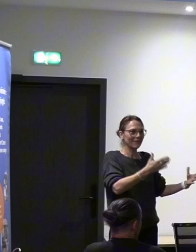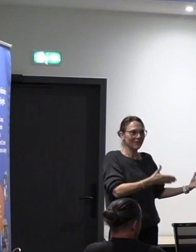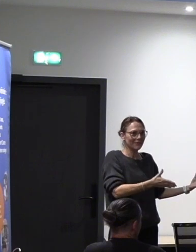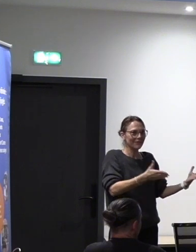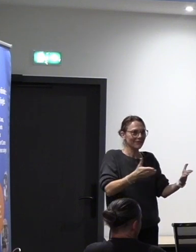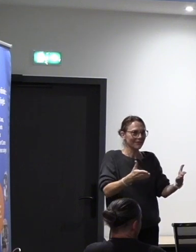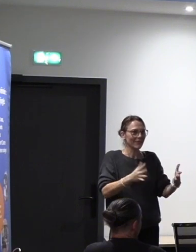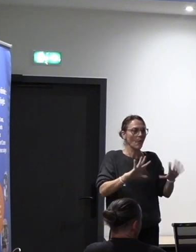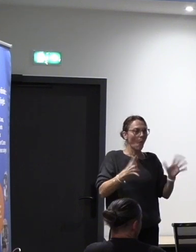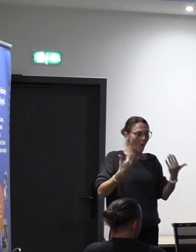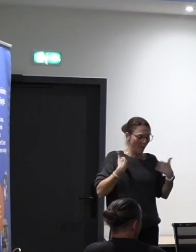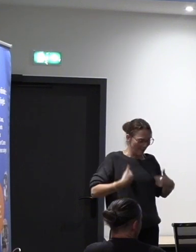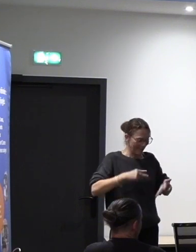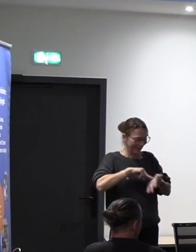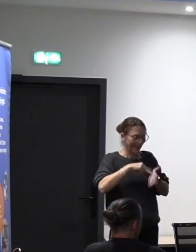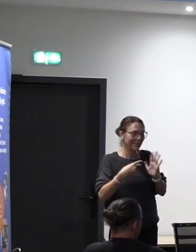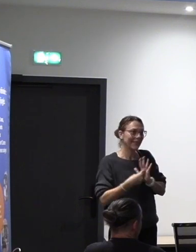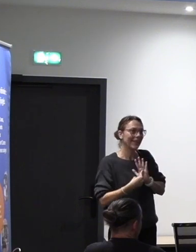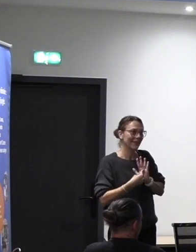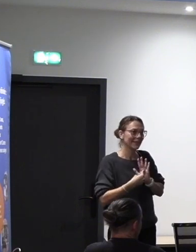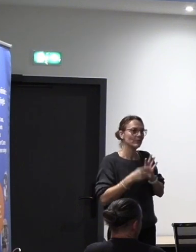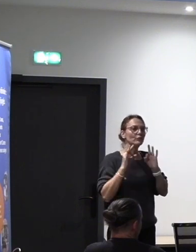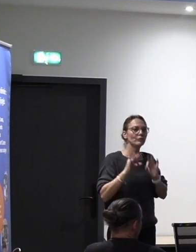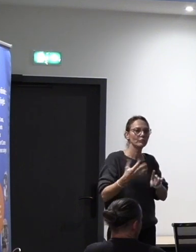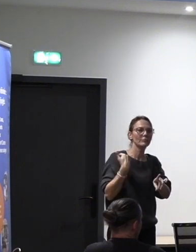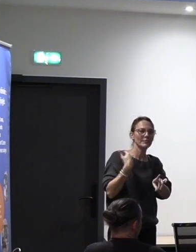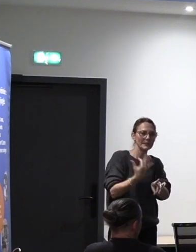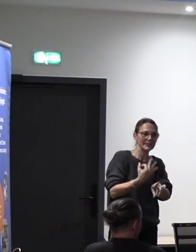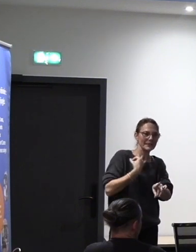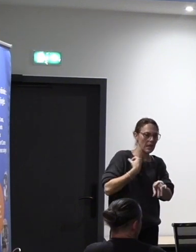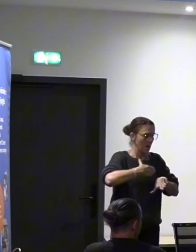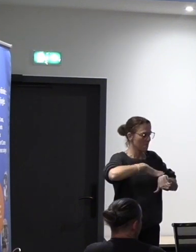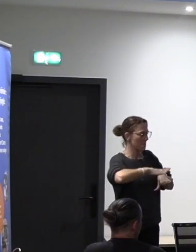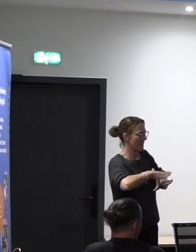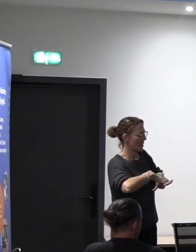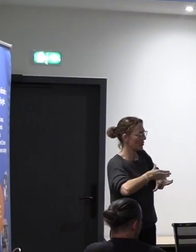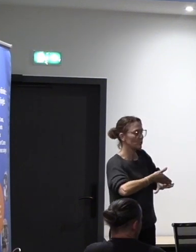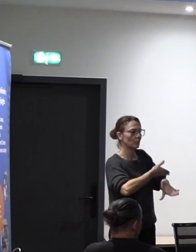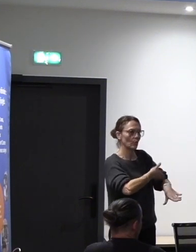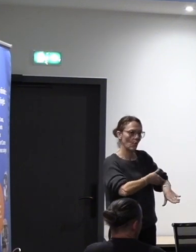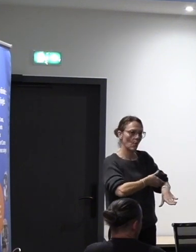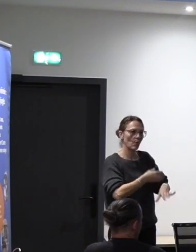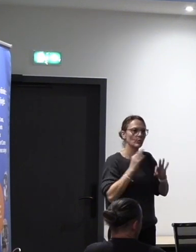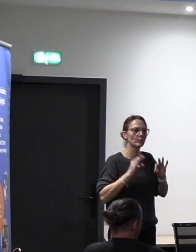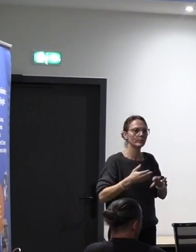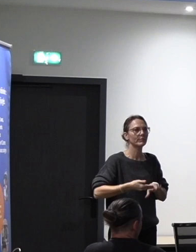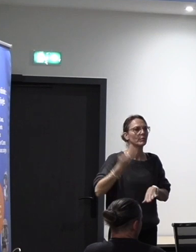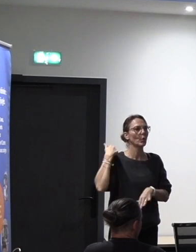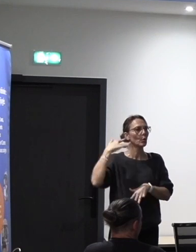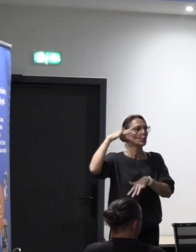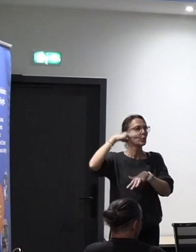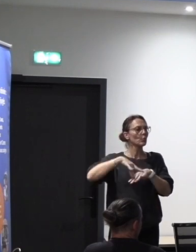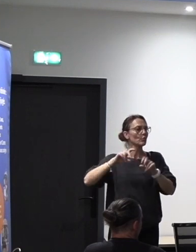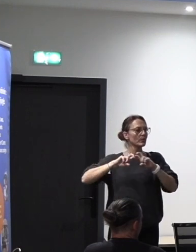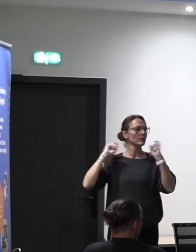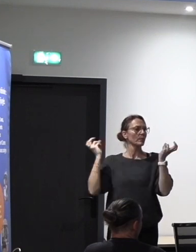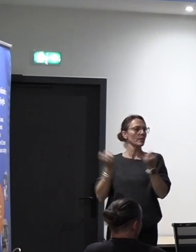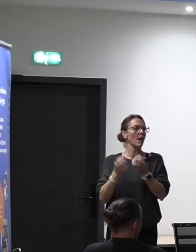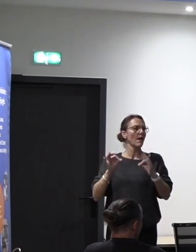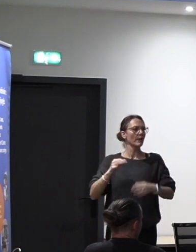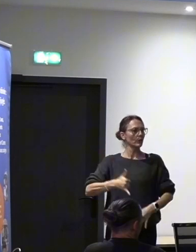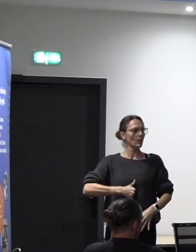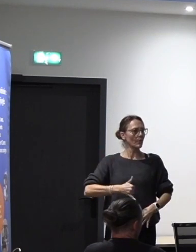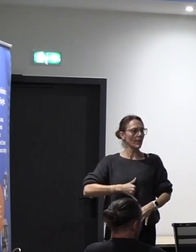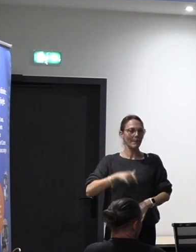bien, ma technicité, et c'est important ce que tu as dit, la prévention notamment, je pense on avait fait un colloque sur la stomato des